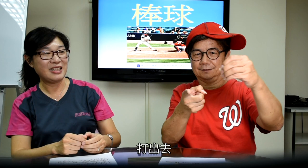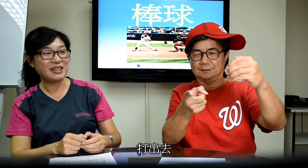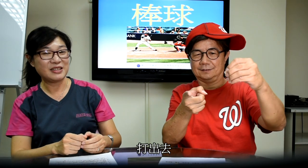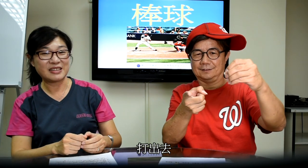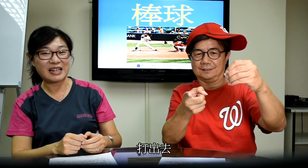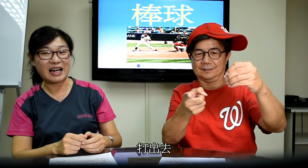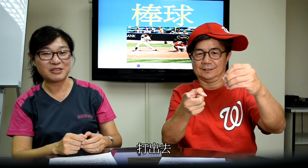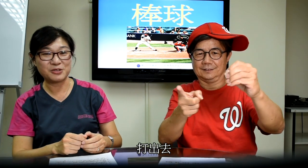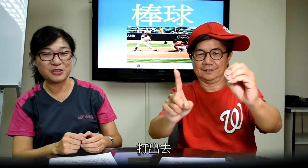打出去，